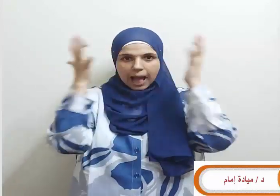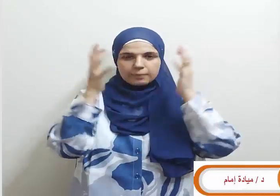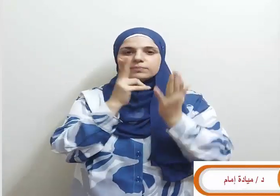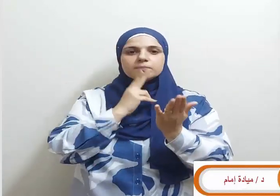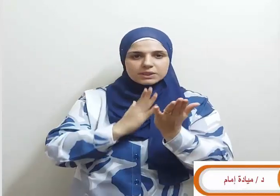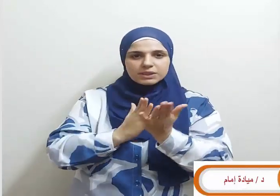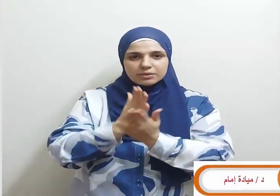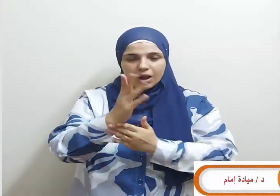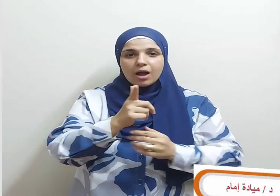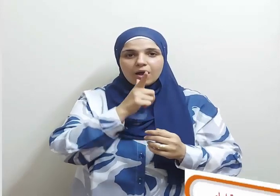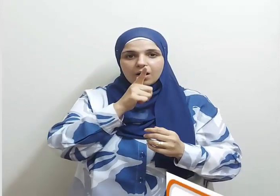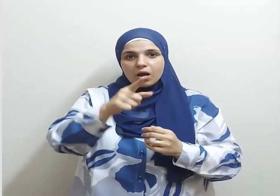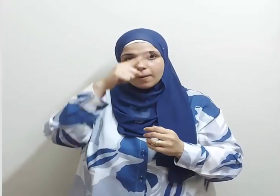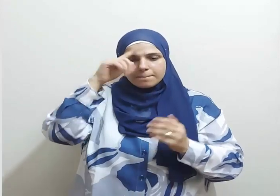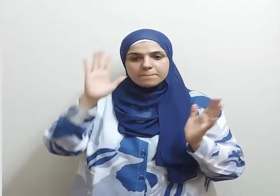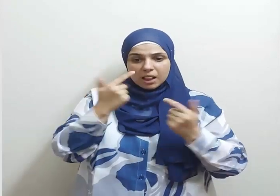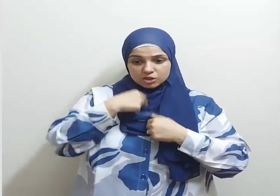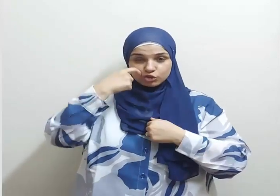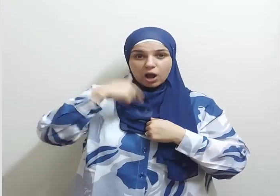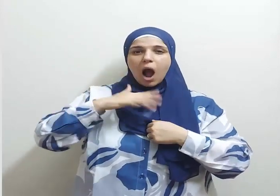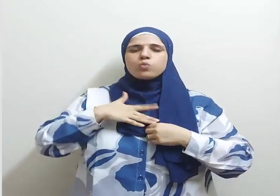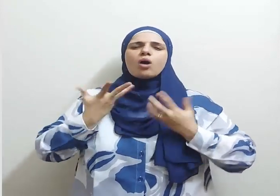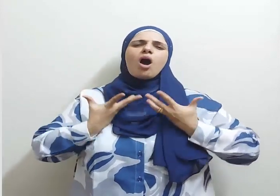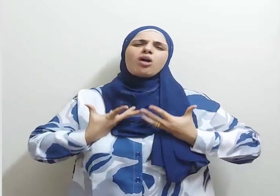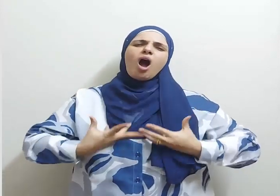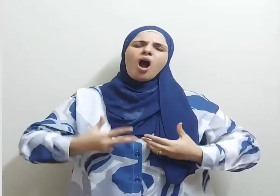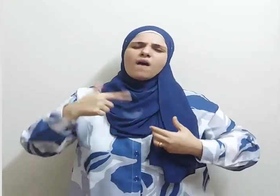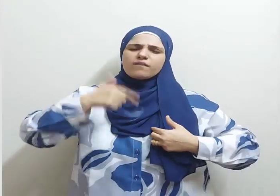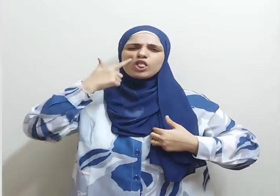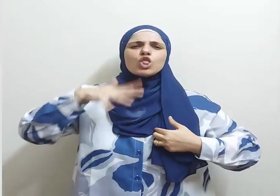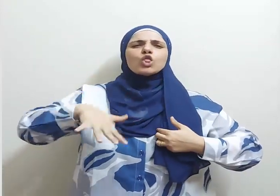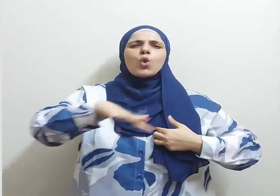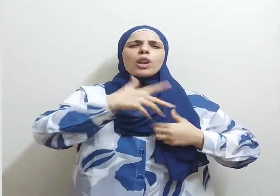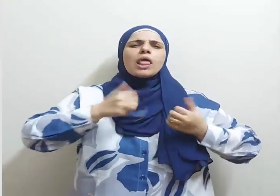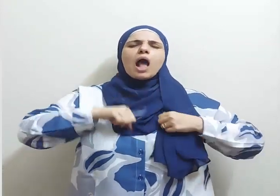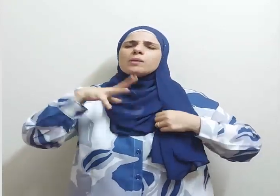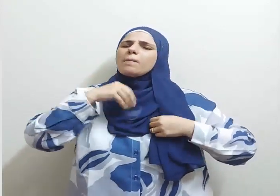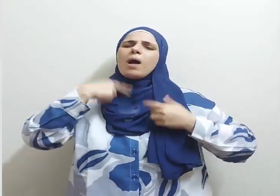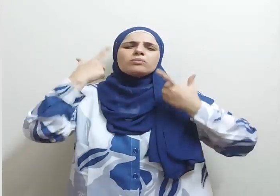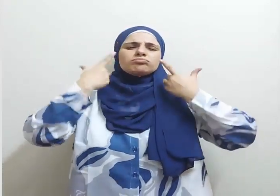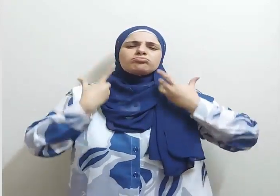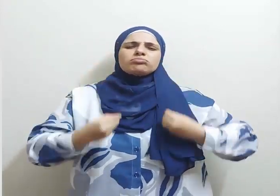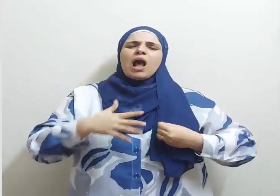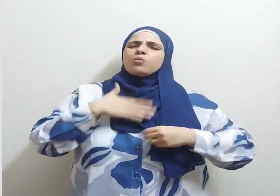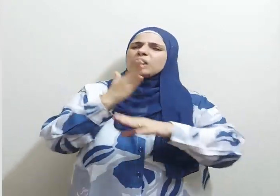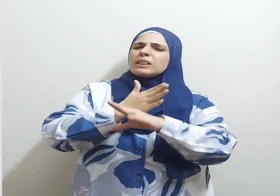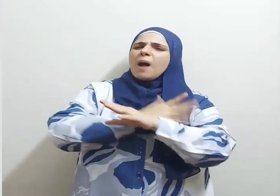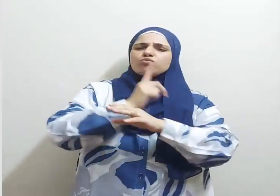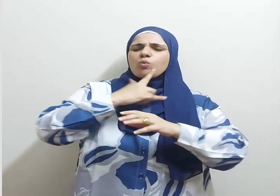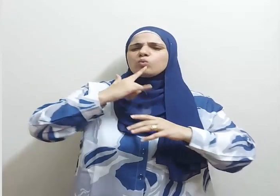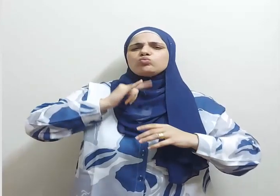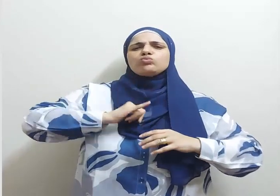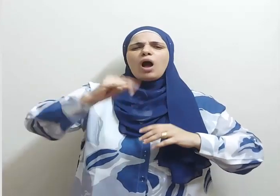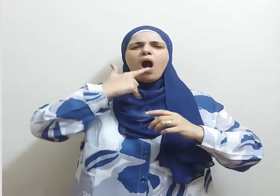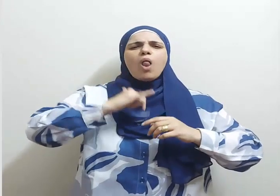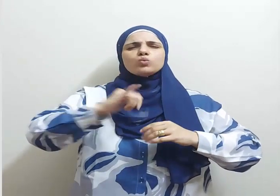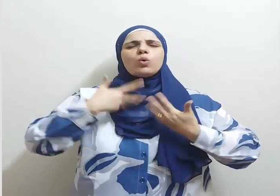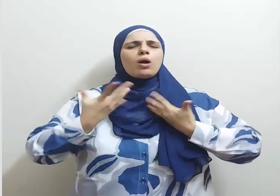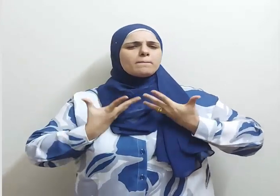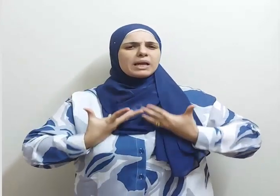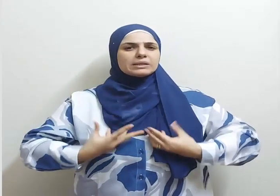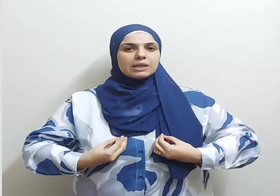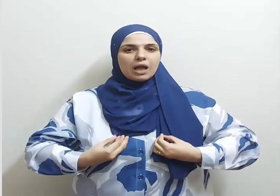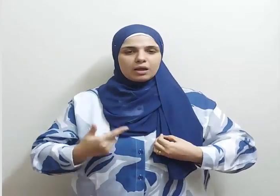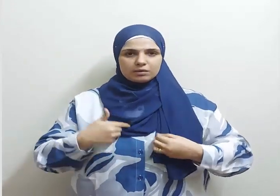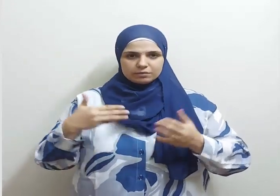الصالحين من طلب الراحه في الدنيا يعني الراحه التامه الكامله الدائمه المطلقه